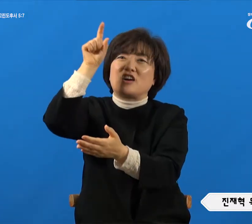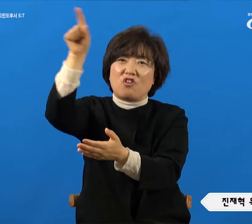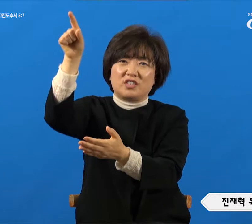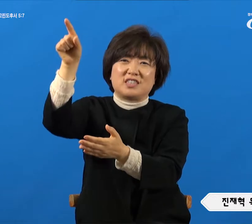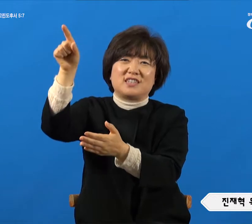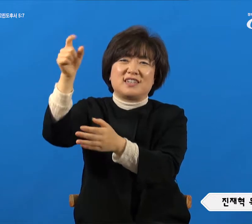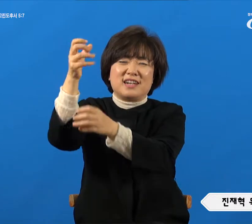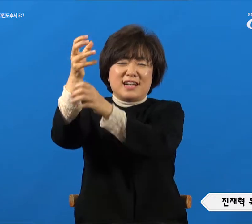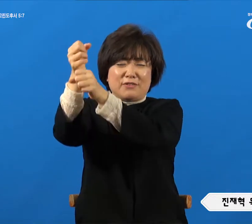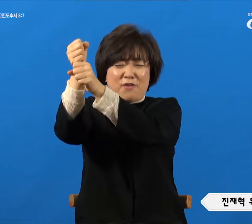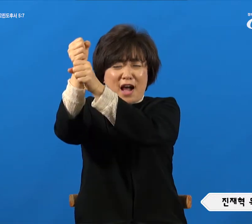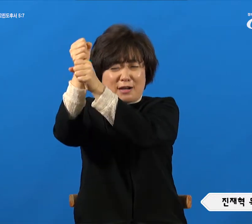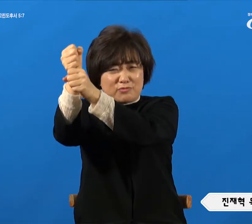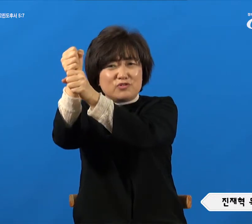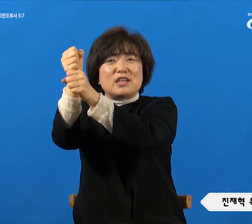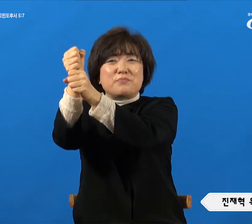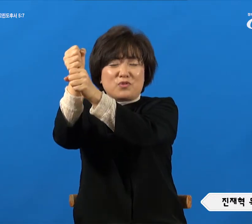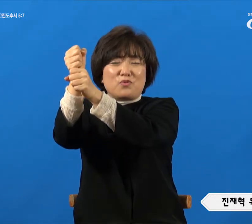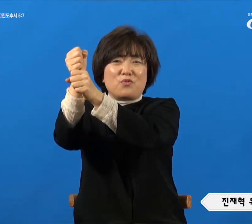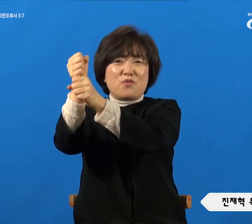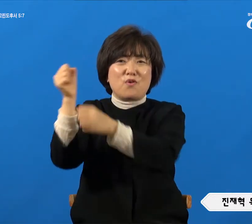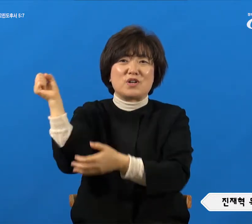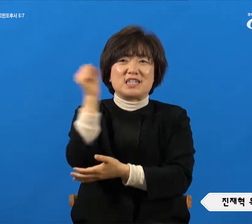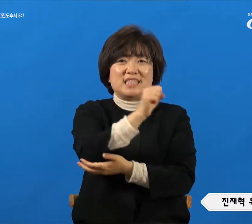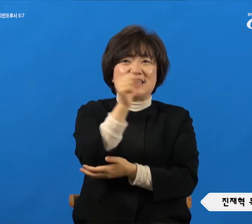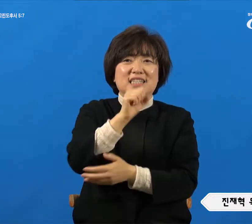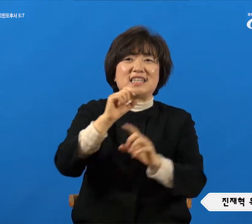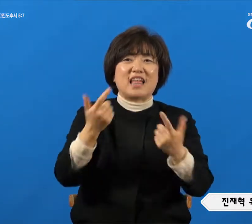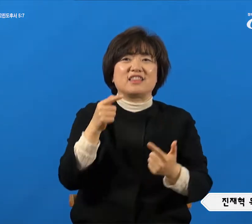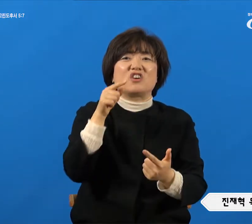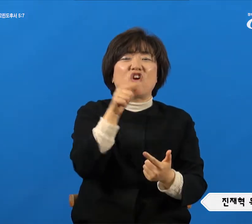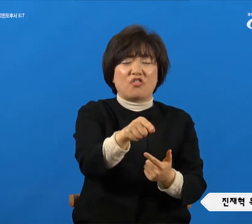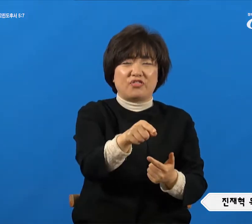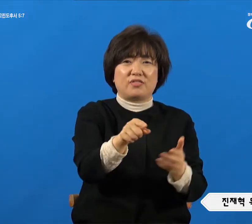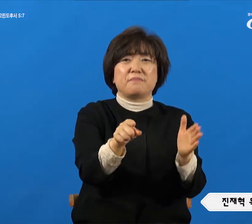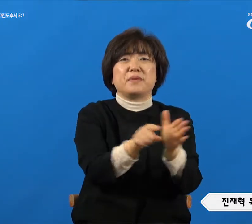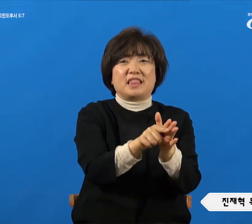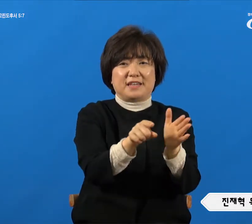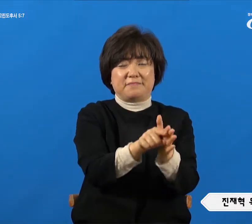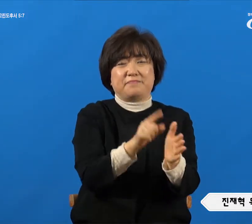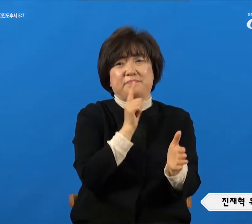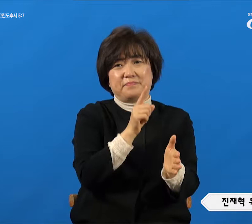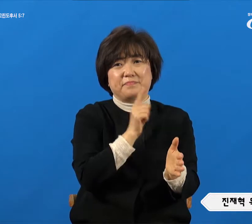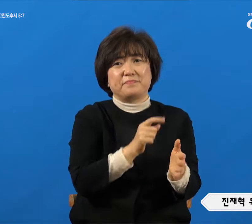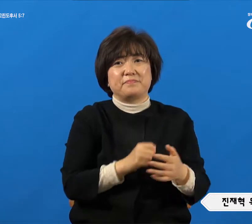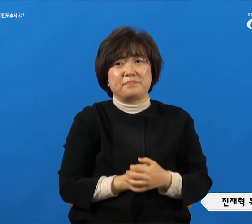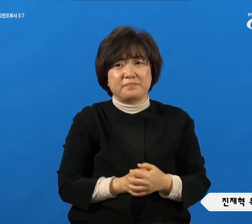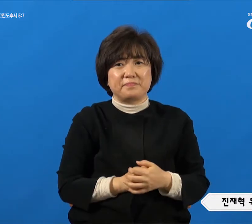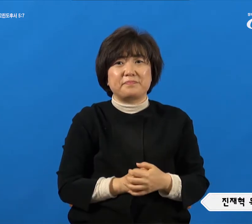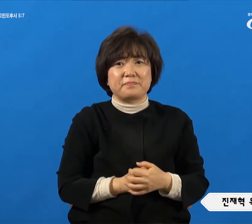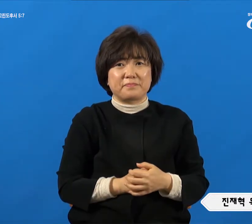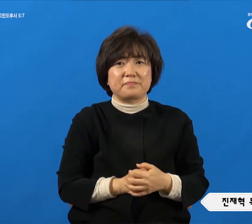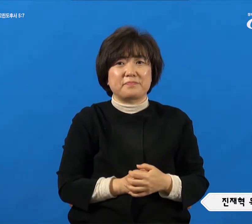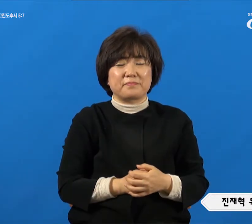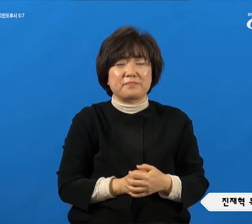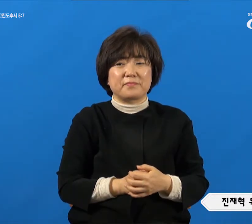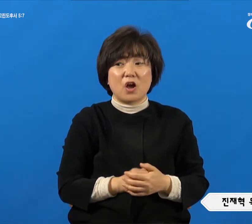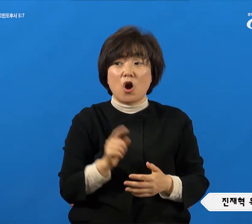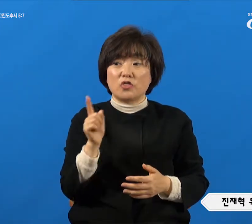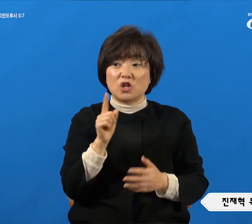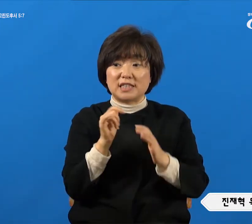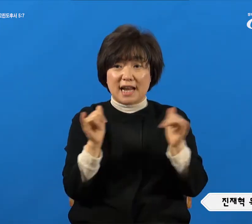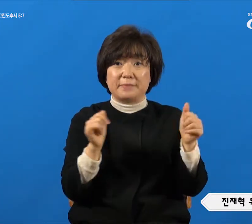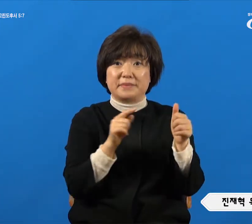선하심을 꽉 붙잡고 흔들리지 않는 것을 말씀하십니다. 어느